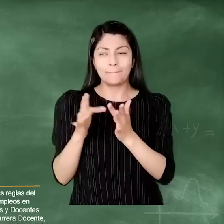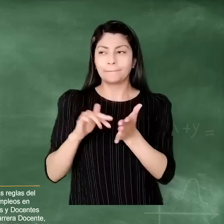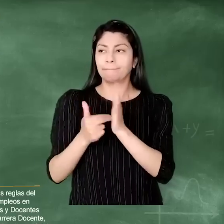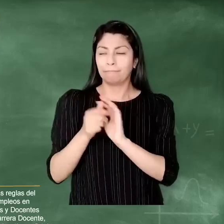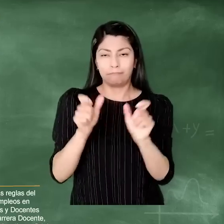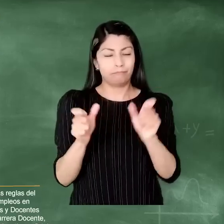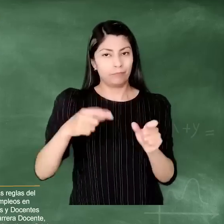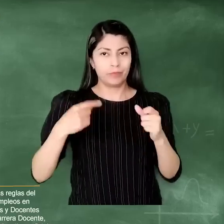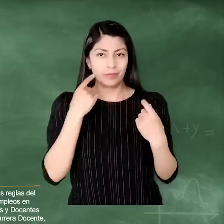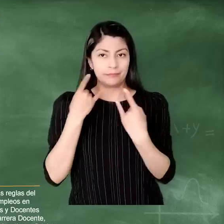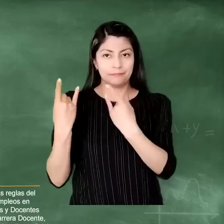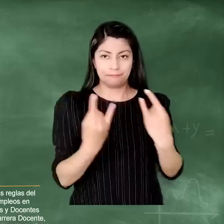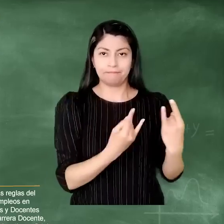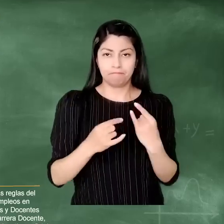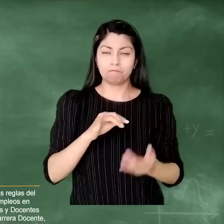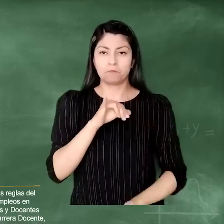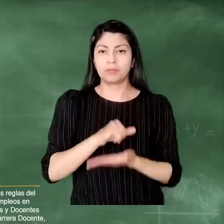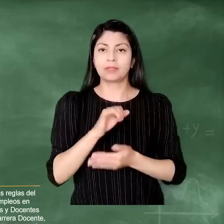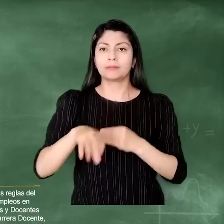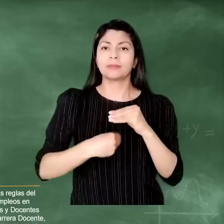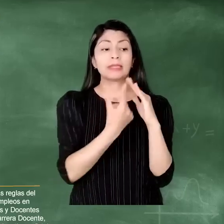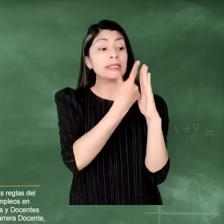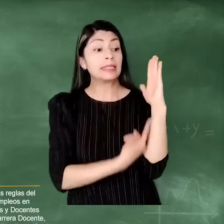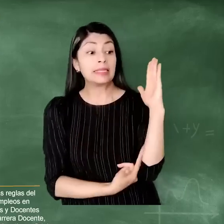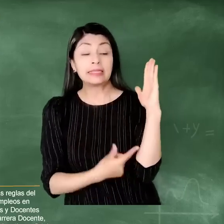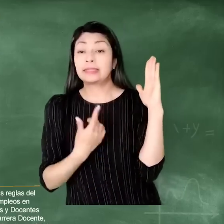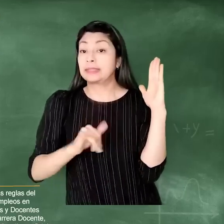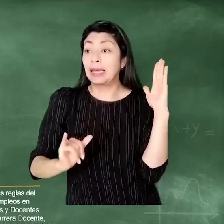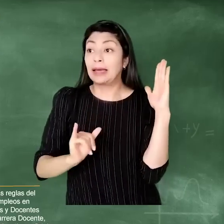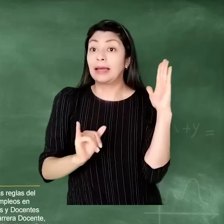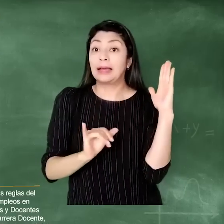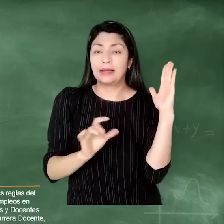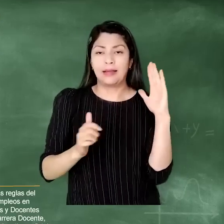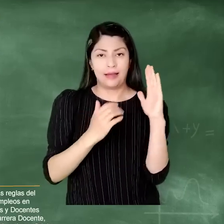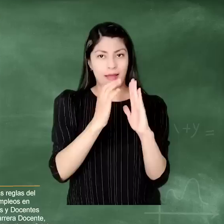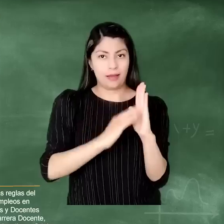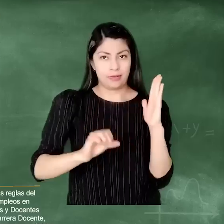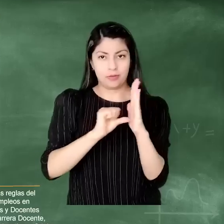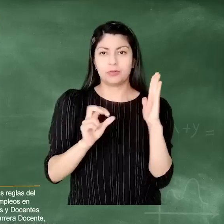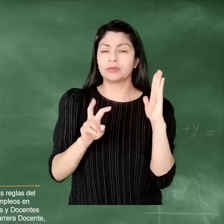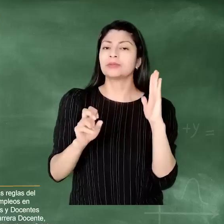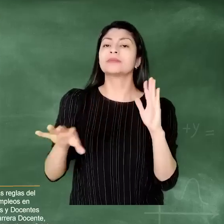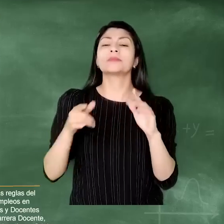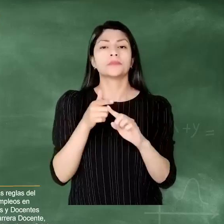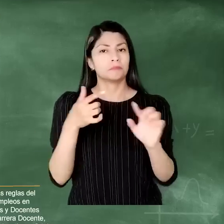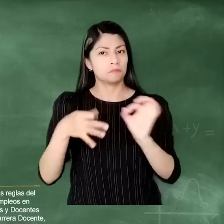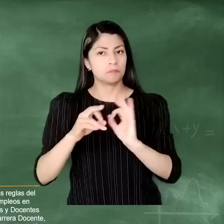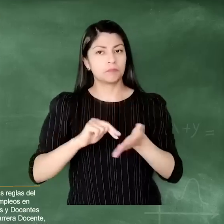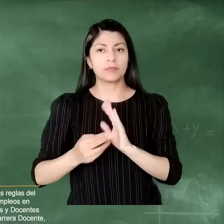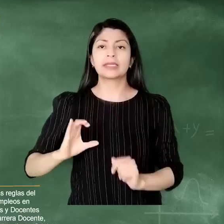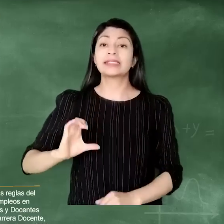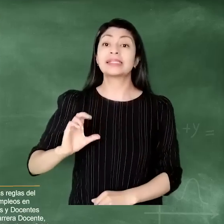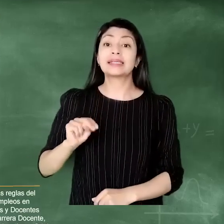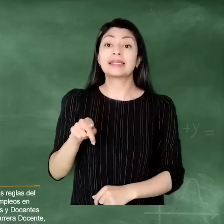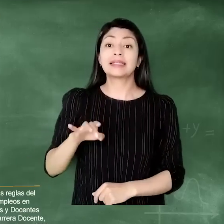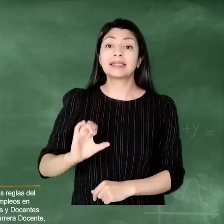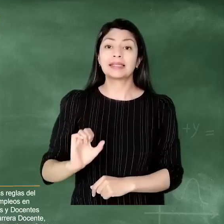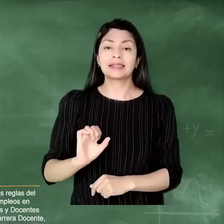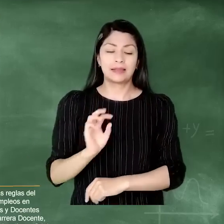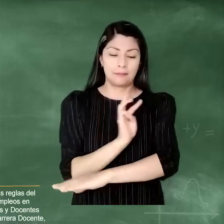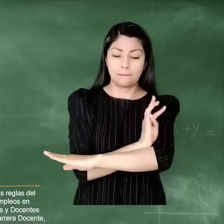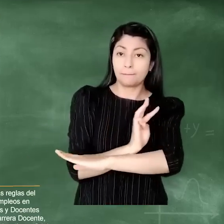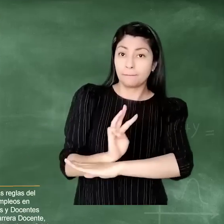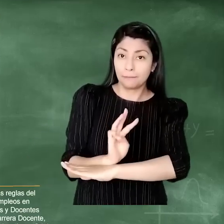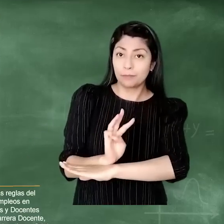Artículo 27. Publicación de listas de elegibles. A partir de la fecha que disponga la